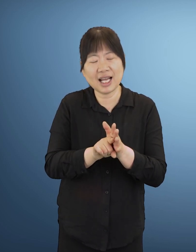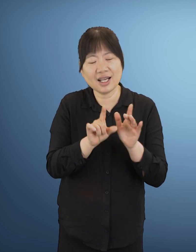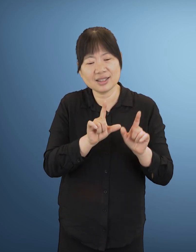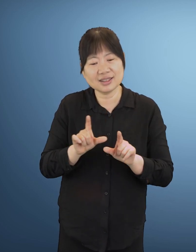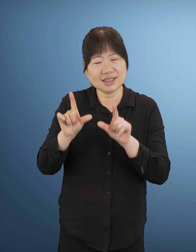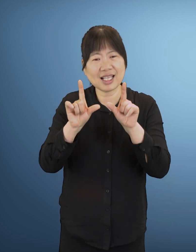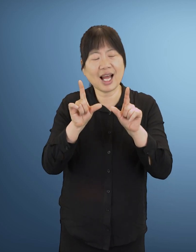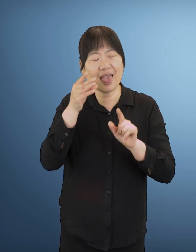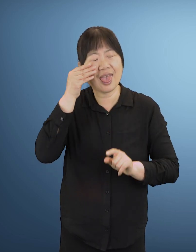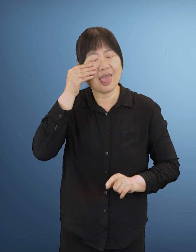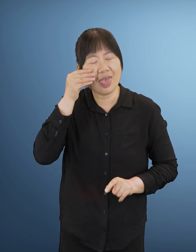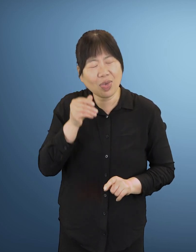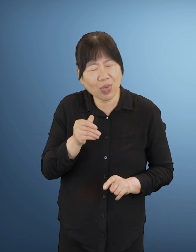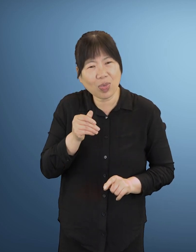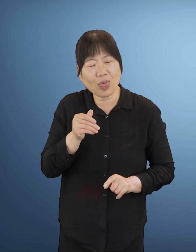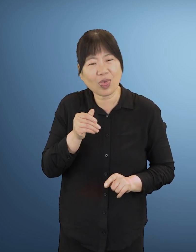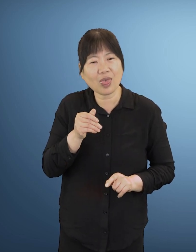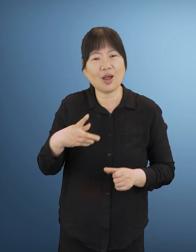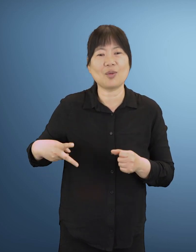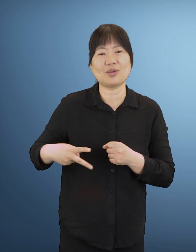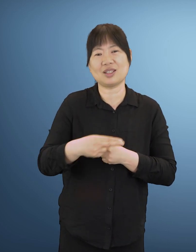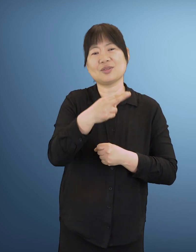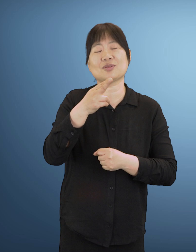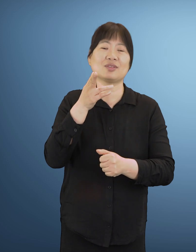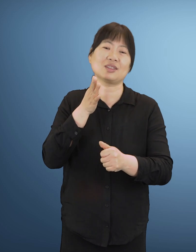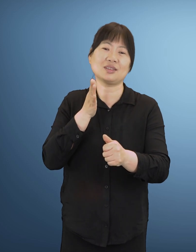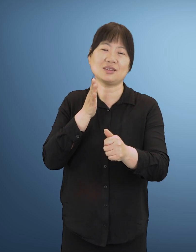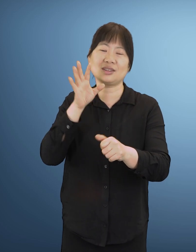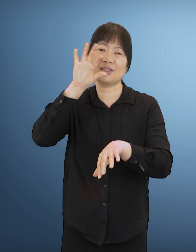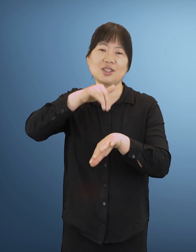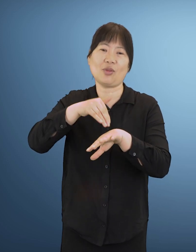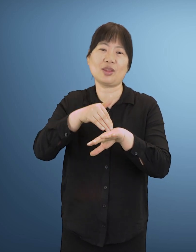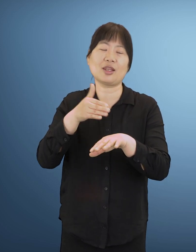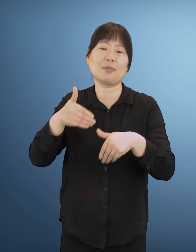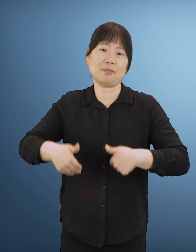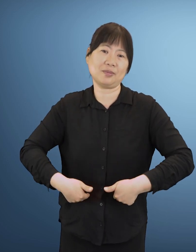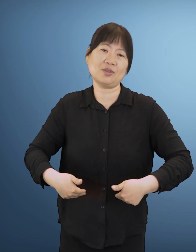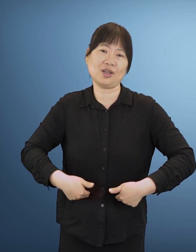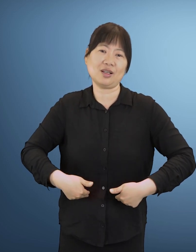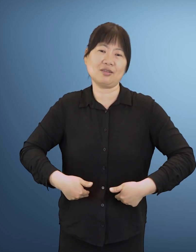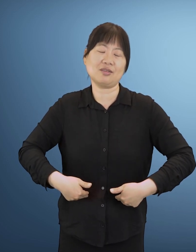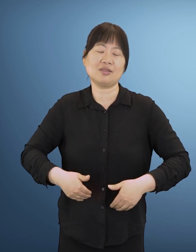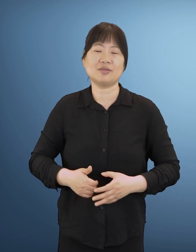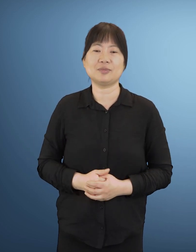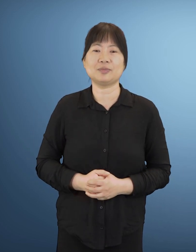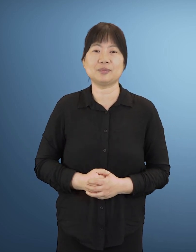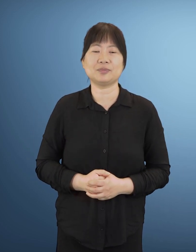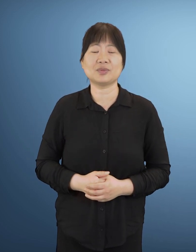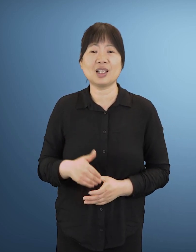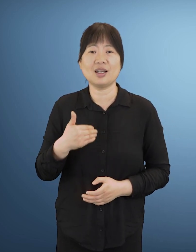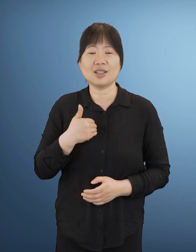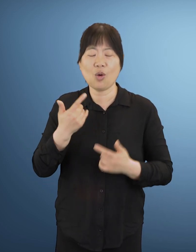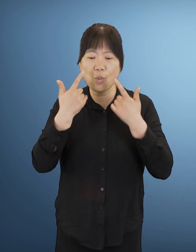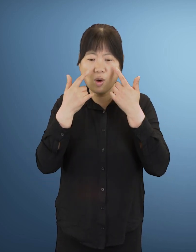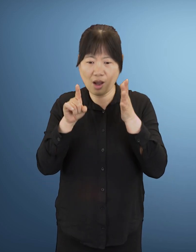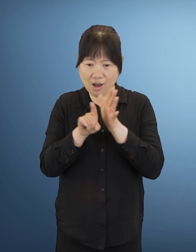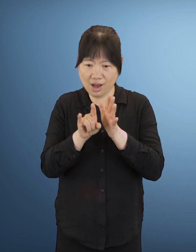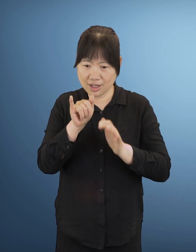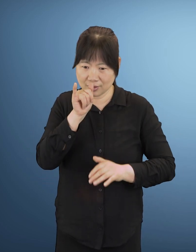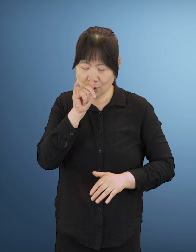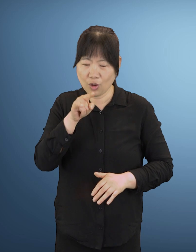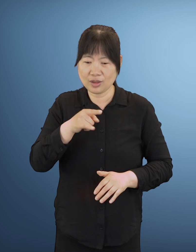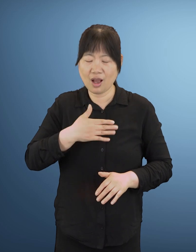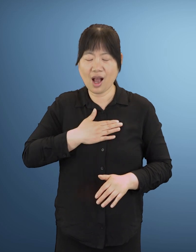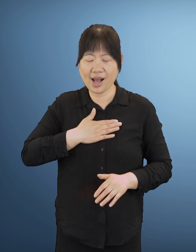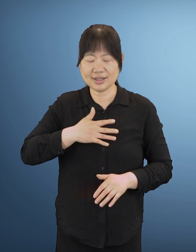신앙생활의 그 익숙함으로부터 좀 멀어지는 연습을 해야 될 것 같아요. 내가 확신하고 있던, 내가